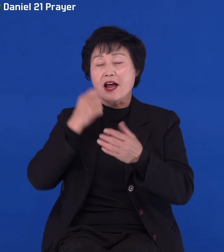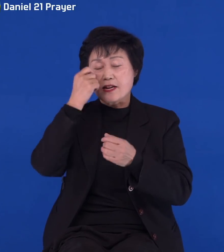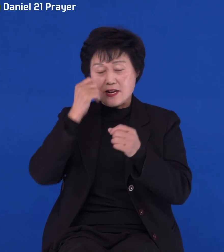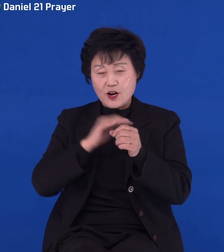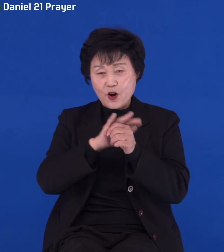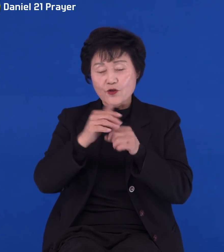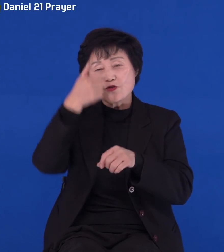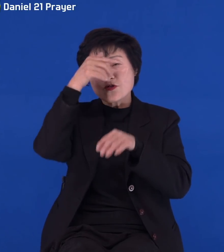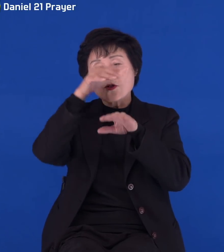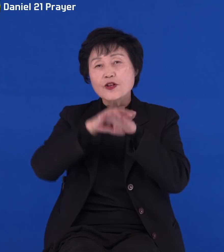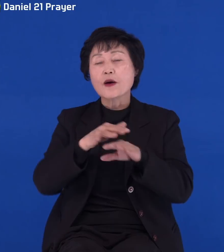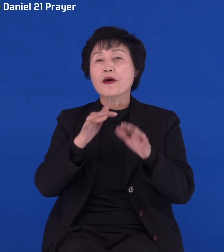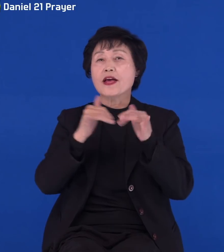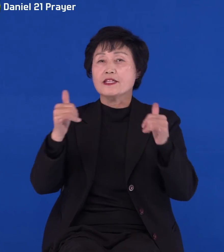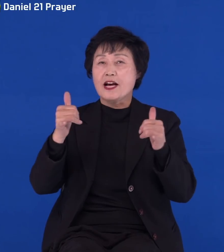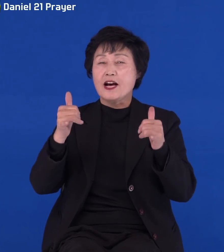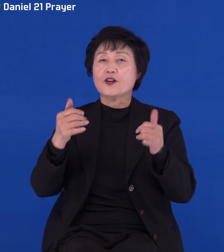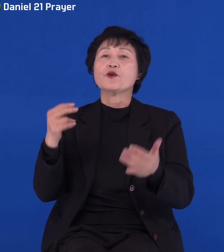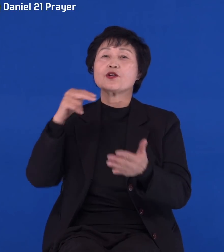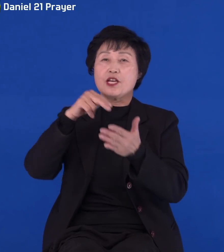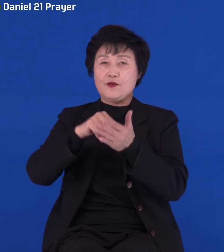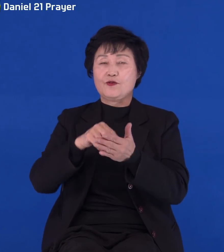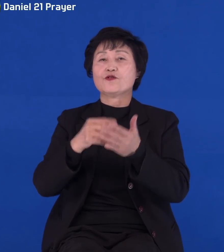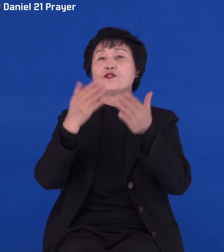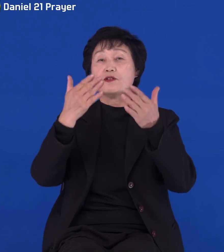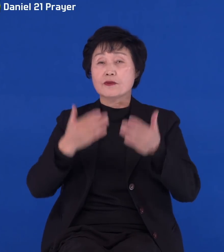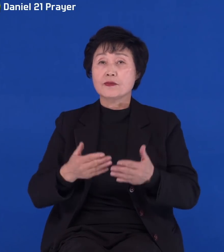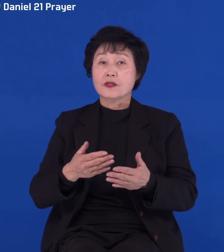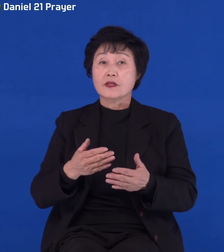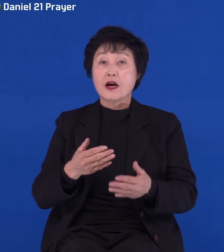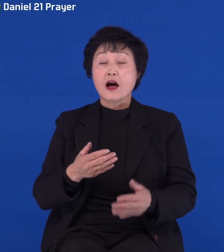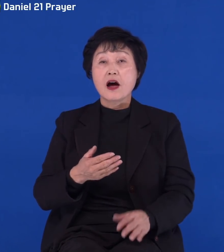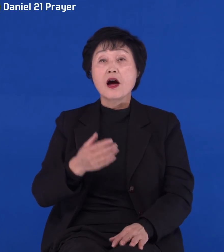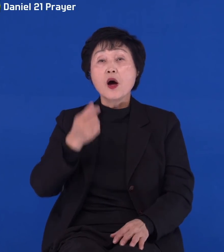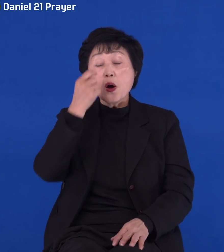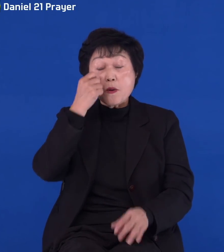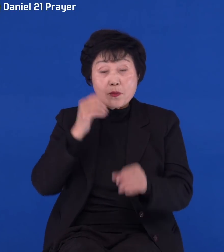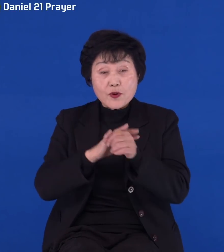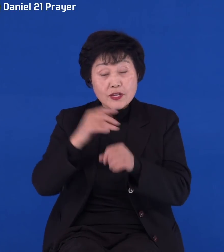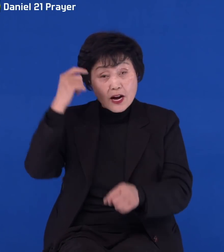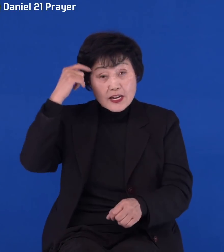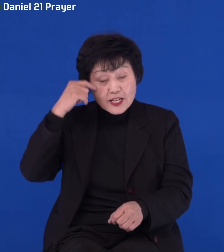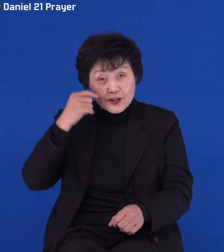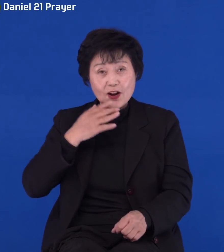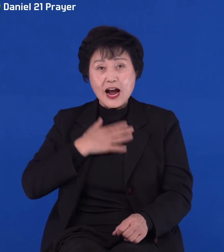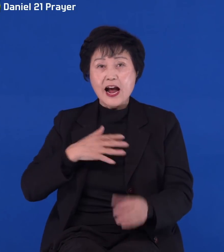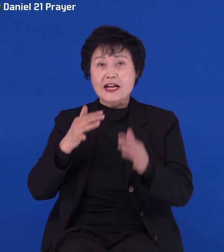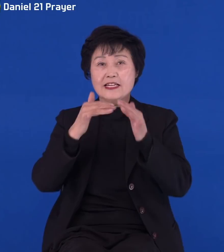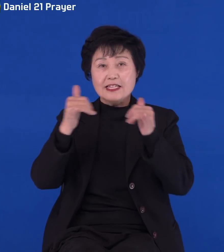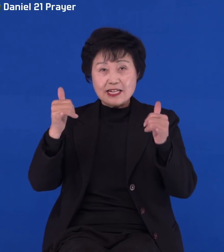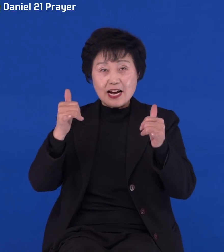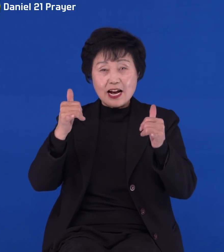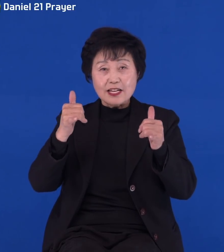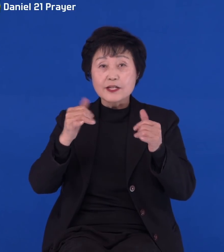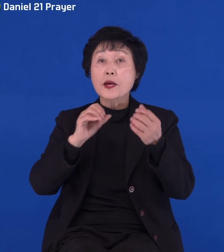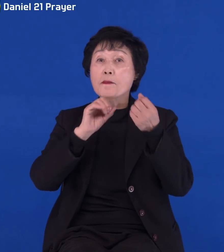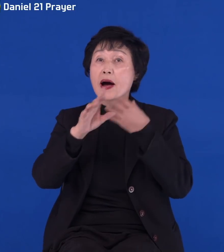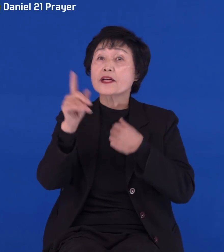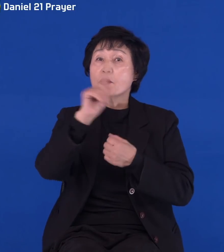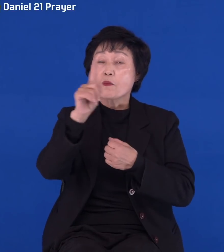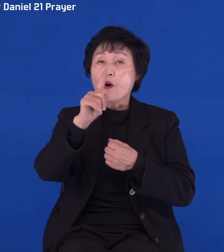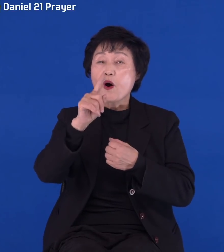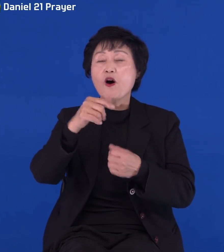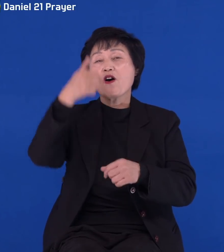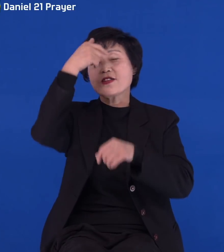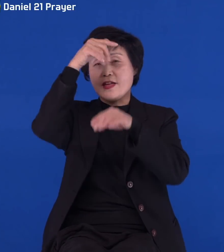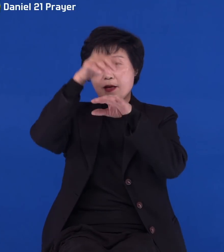주셨습니다. 여러분 그거 아세요? 불쌍함을 느끼고 함께하는 것을 아는 자들의 최고의 반응이 예배입니다. 우리